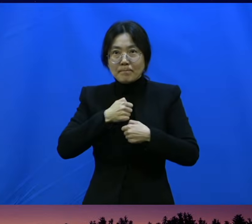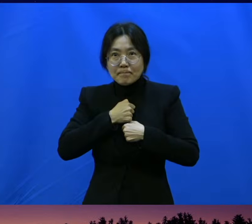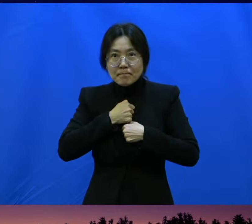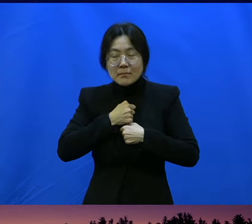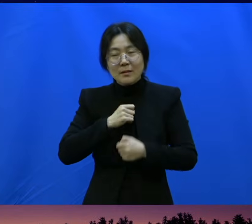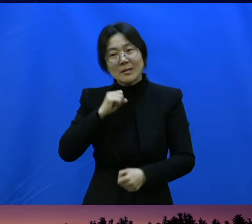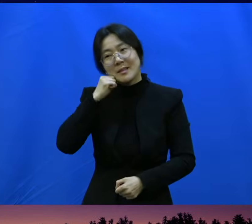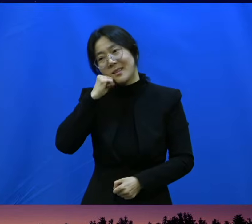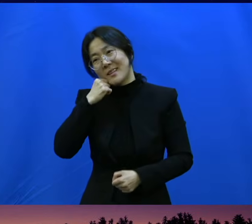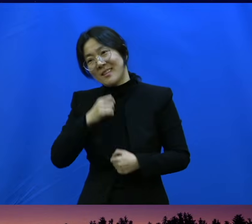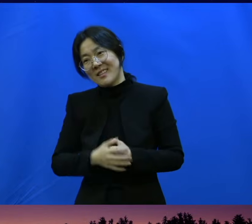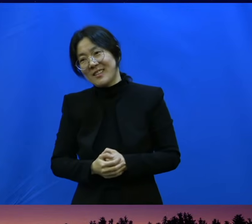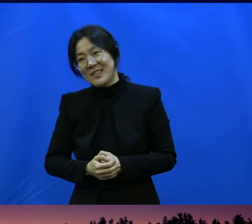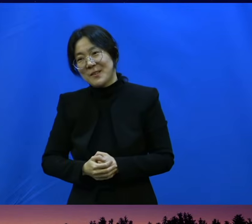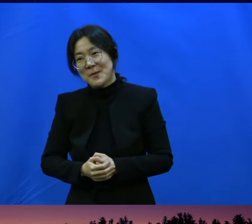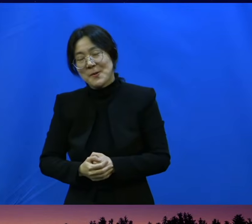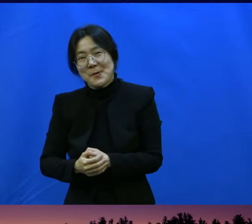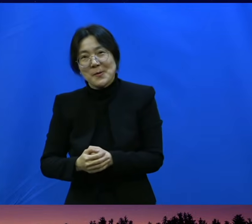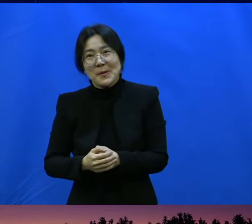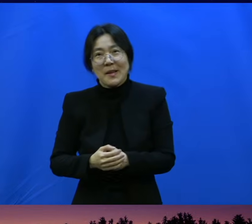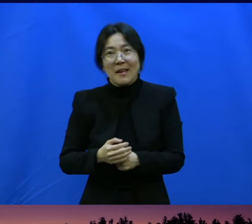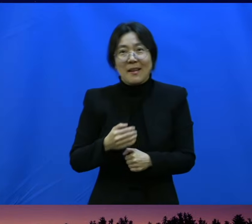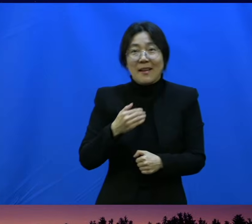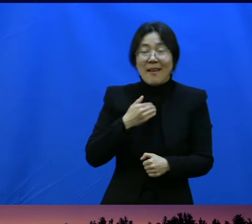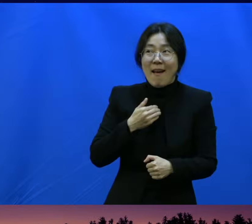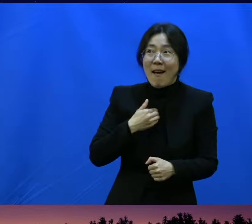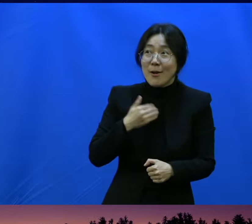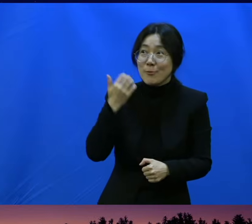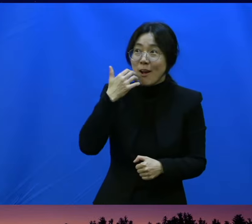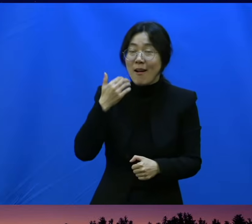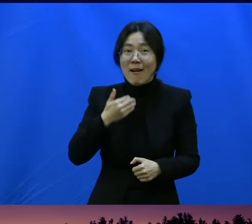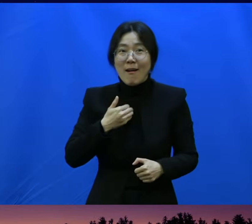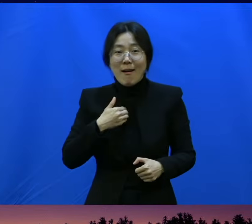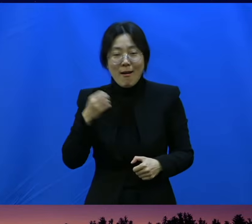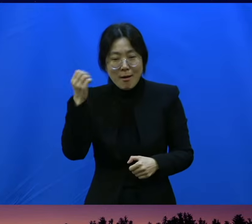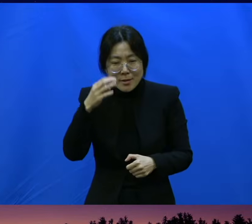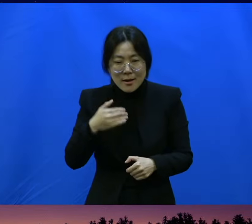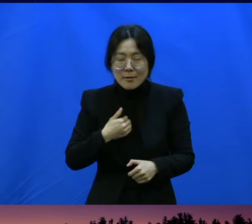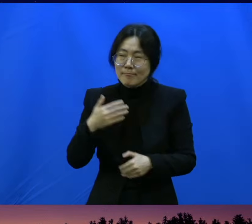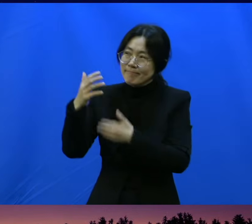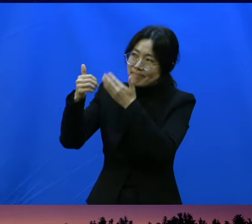그러면 어떻게 돼요? 자기가 누구인가를 잃어버려요. 내가 누구이지? 내가 누구지?